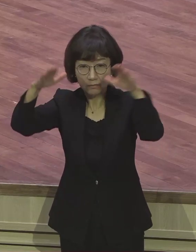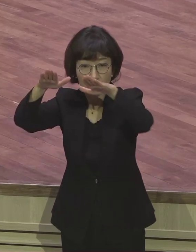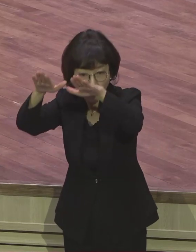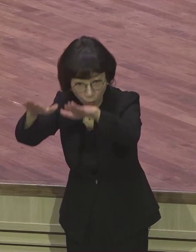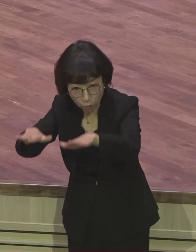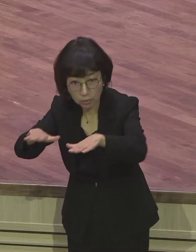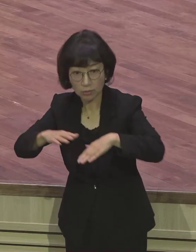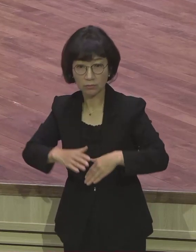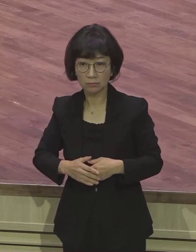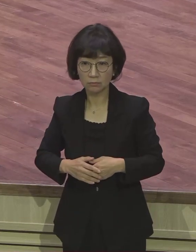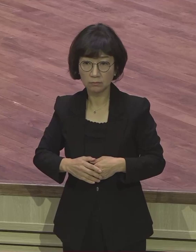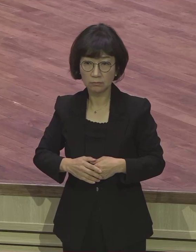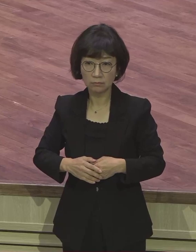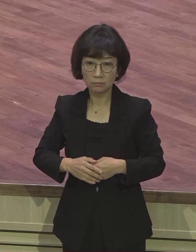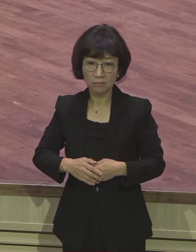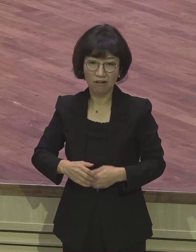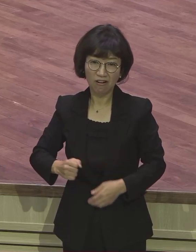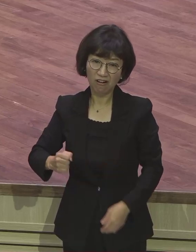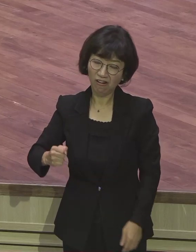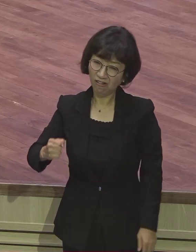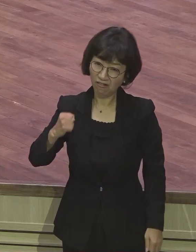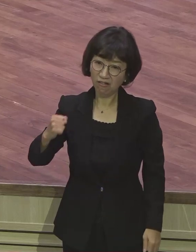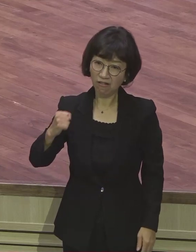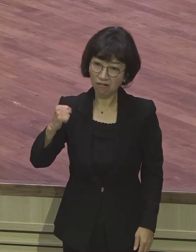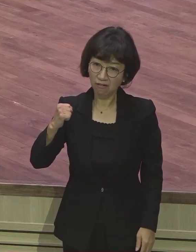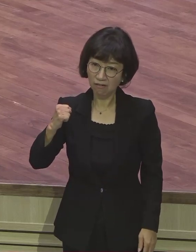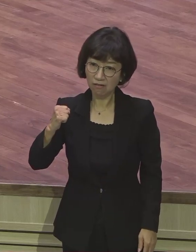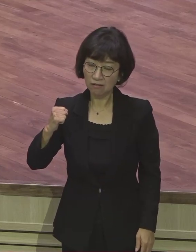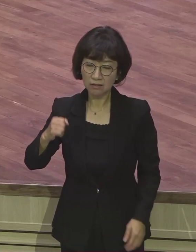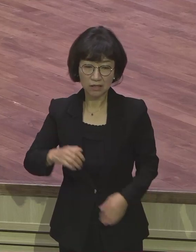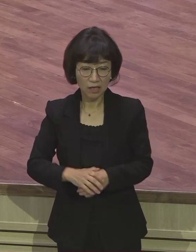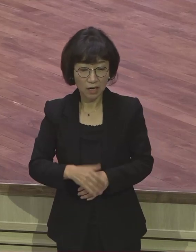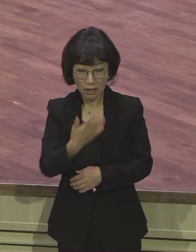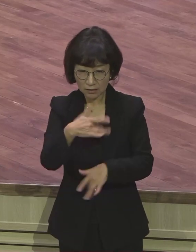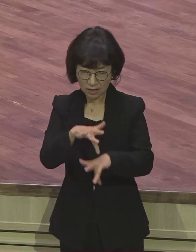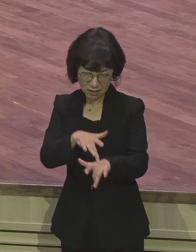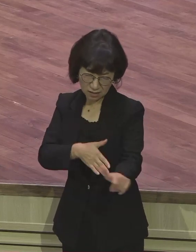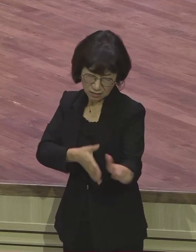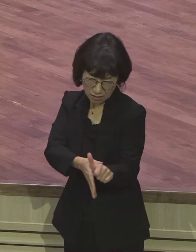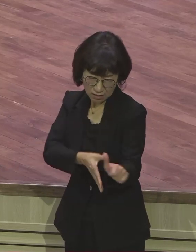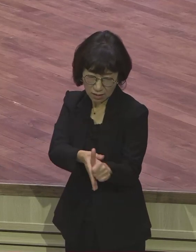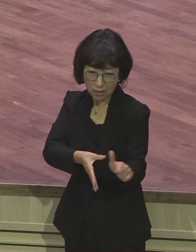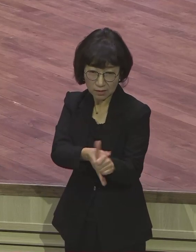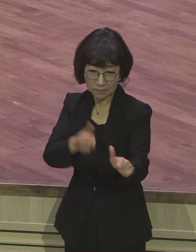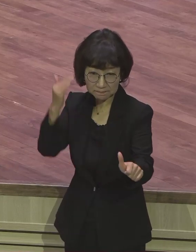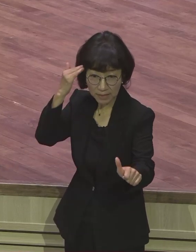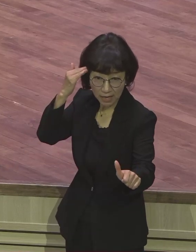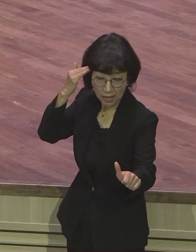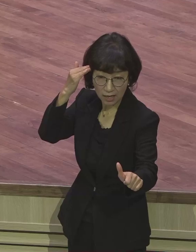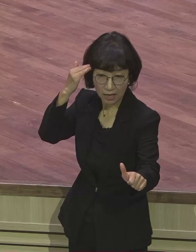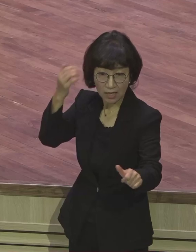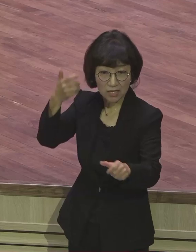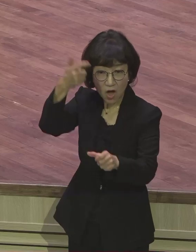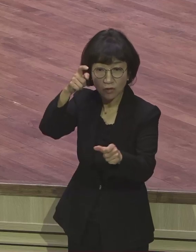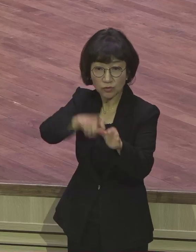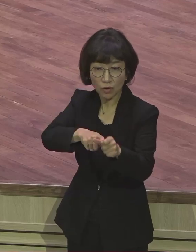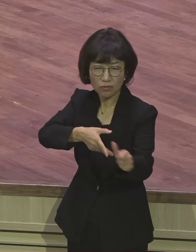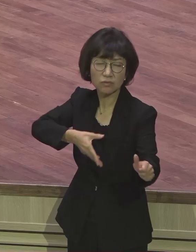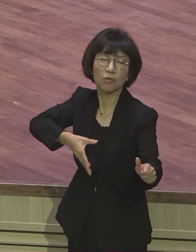많아요 그렇게 계속해서 공격한단 말이에요 영적 공격 누가 무너지느냐 전혀